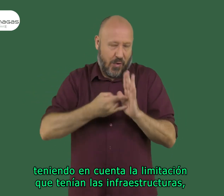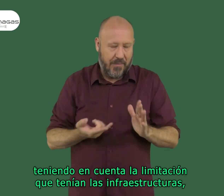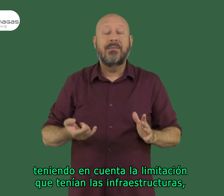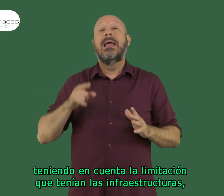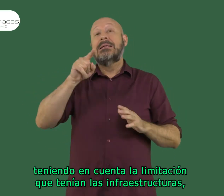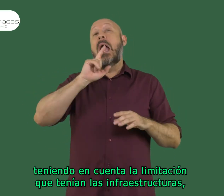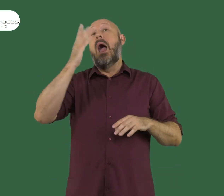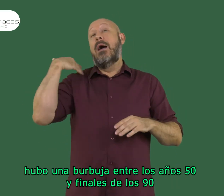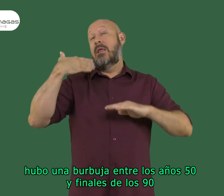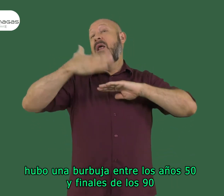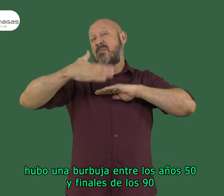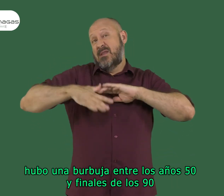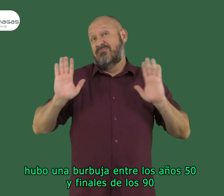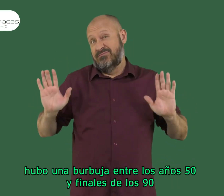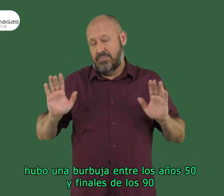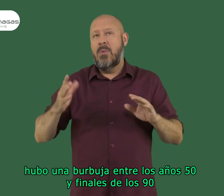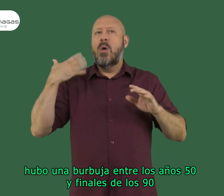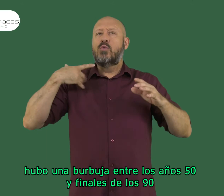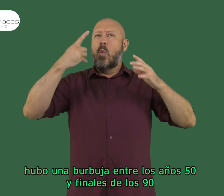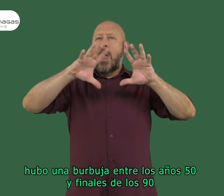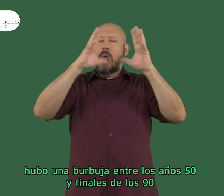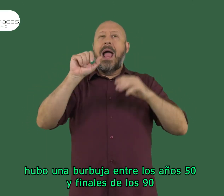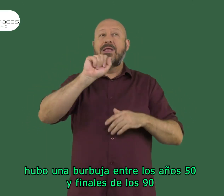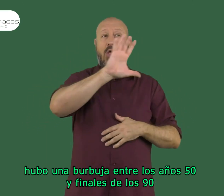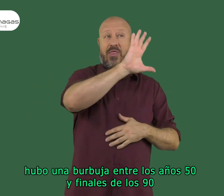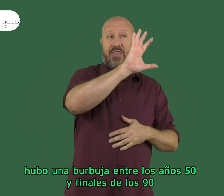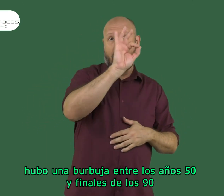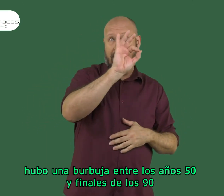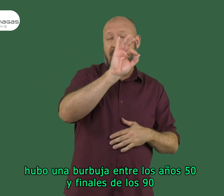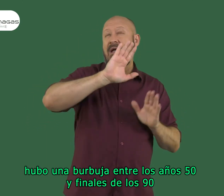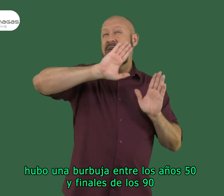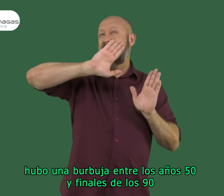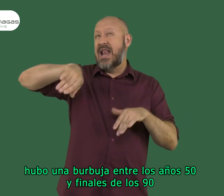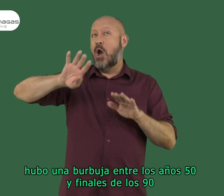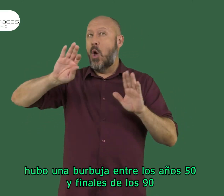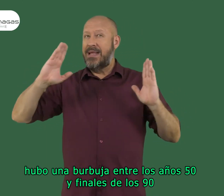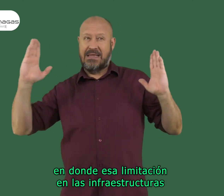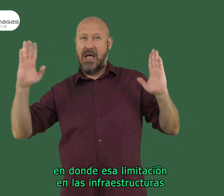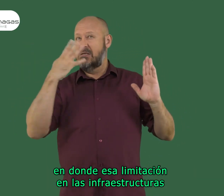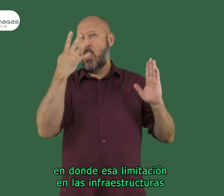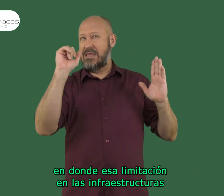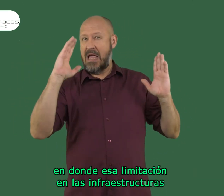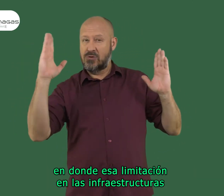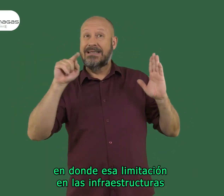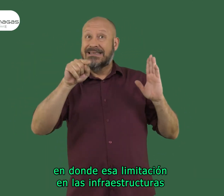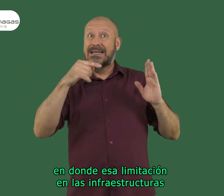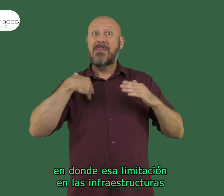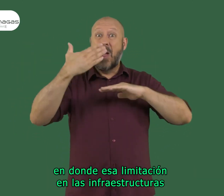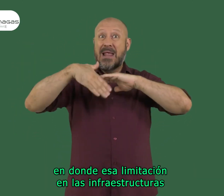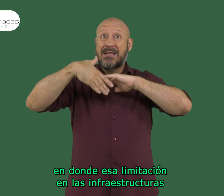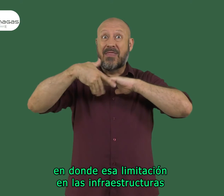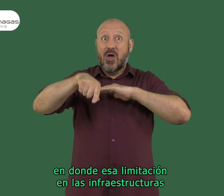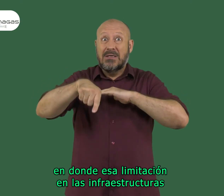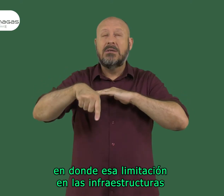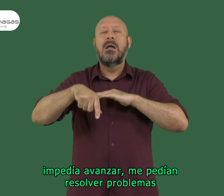las infraestructuras. Hubo una burbuja entre los años 50 y finales de los 90 en donde esa limitación en